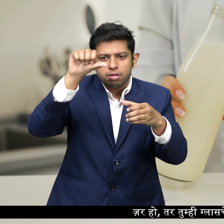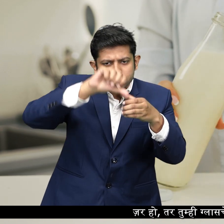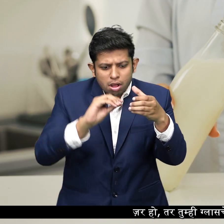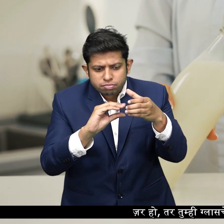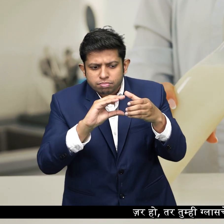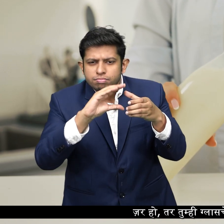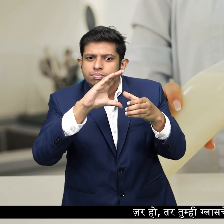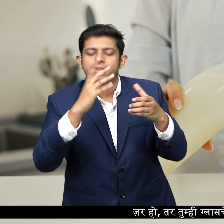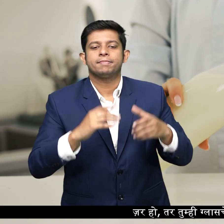आहे.